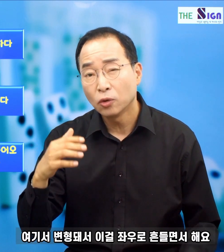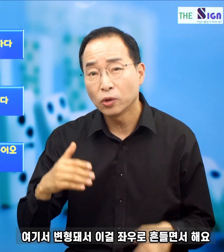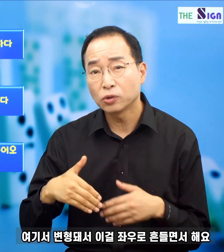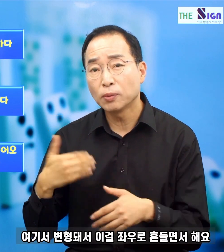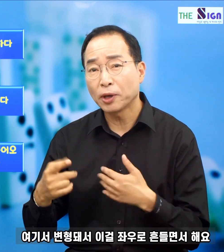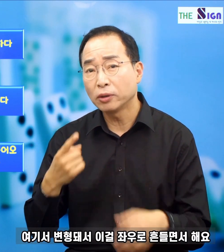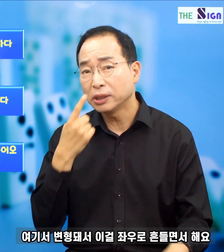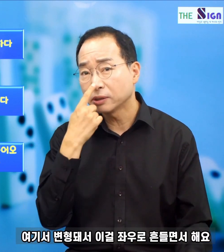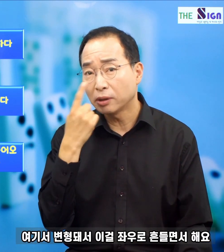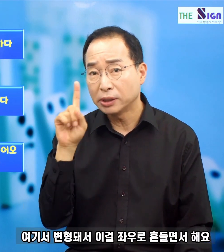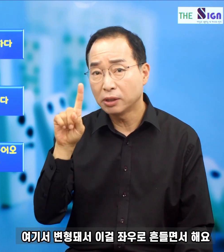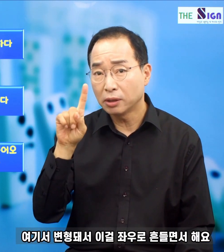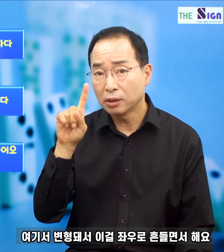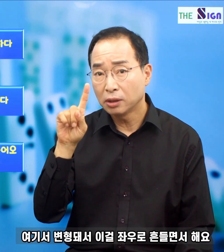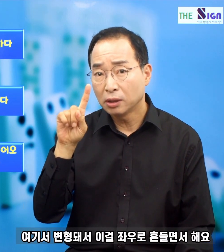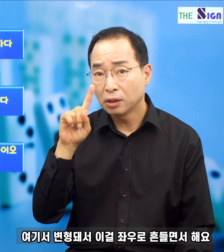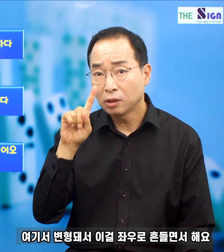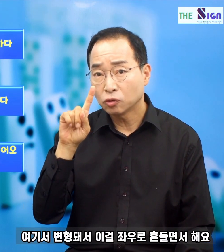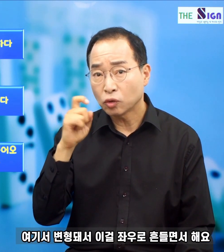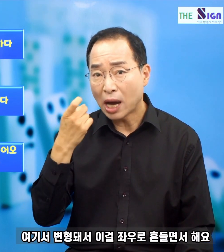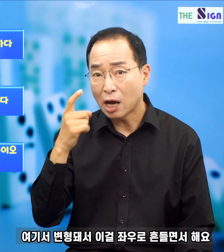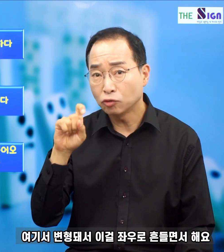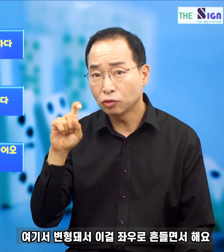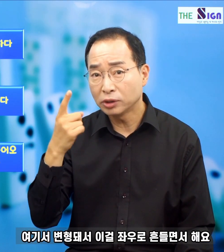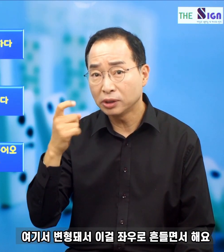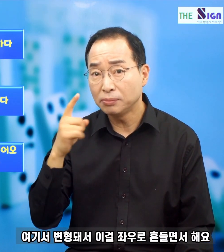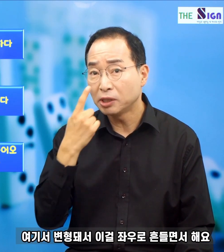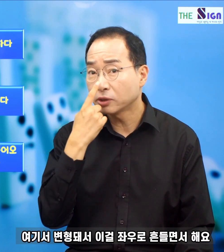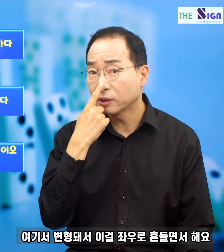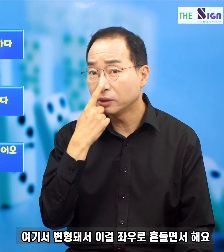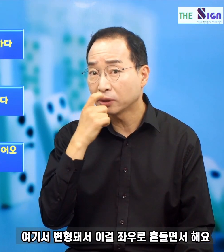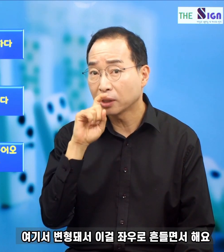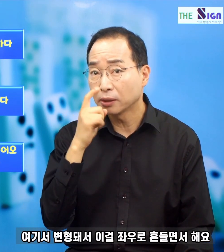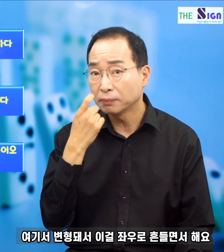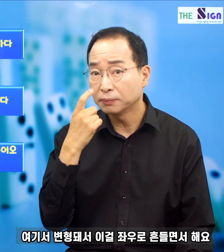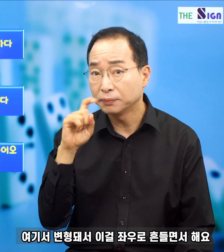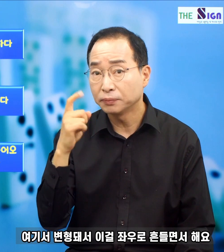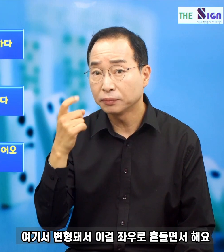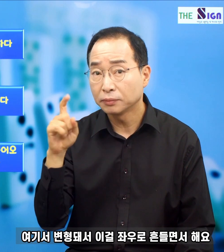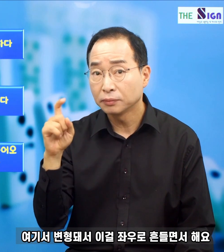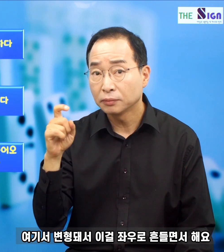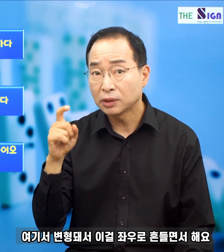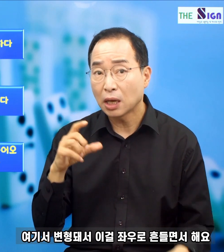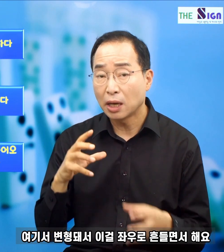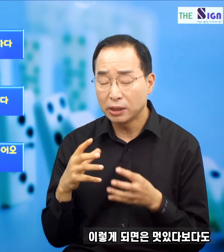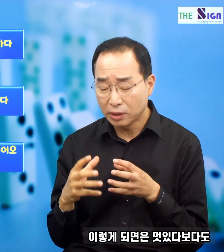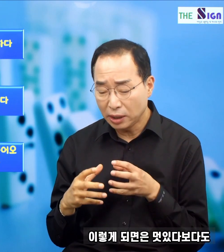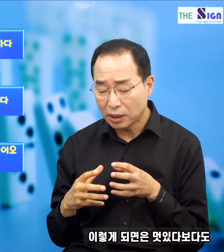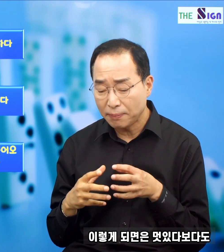좀 더 변형돼서 이걸 좌우로 흔들면서요, 이렇게. 자, 이렇게